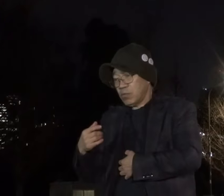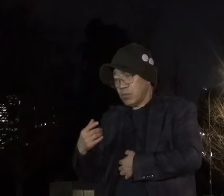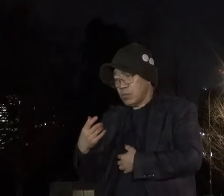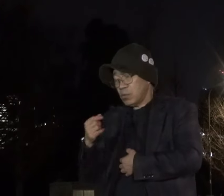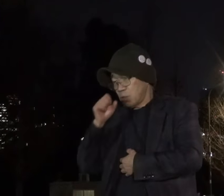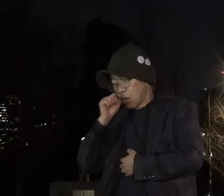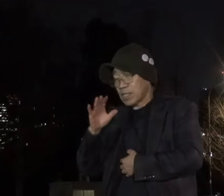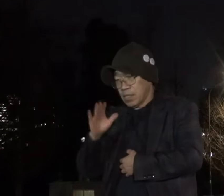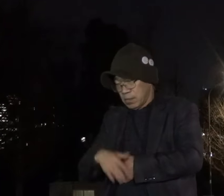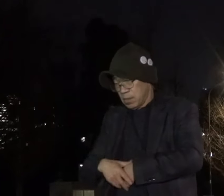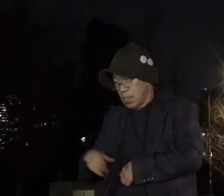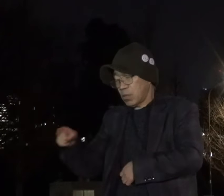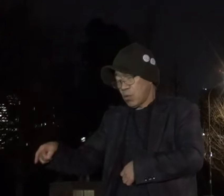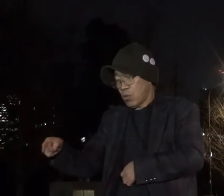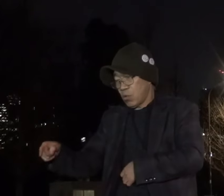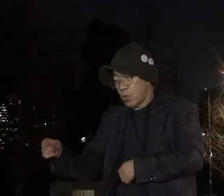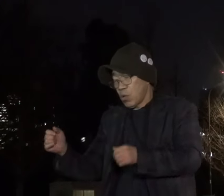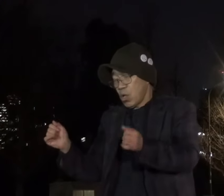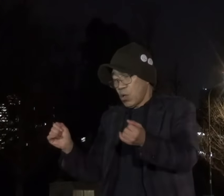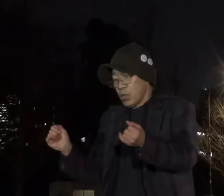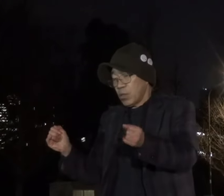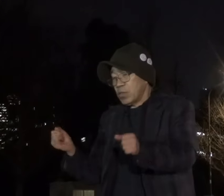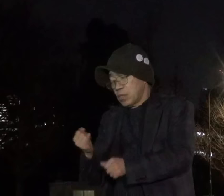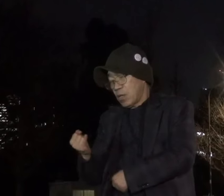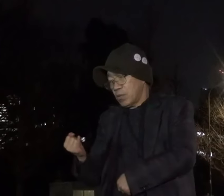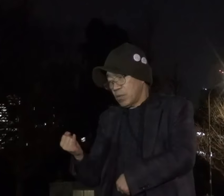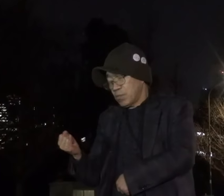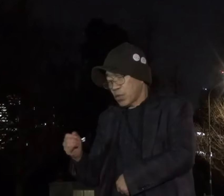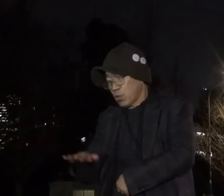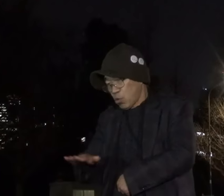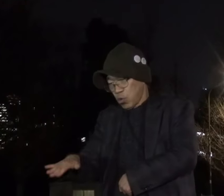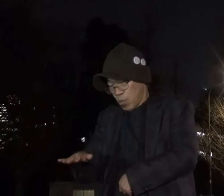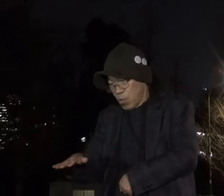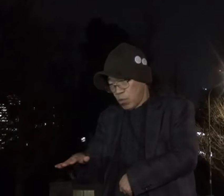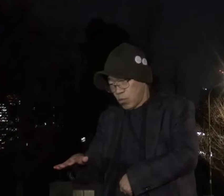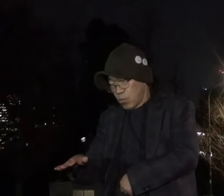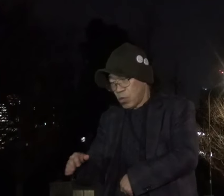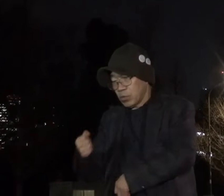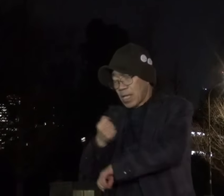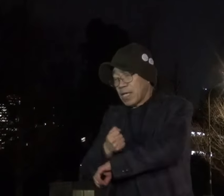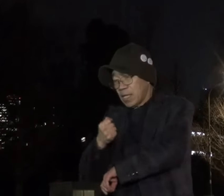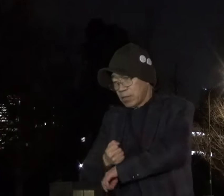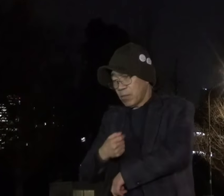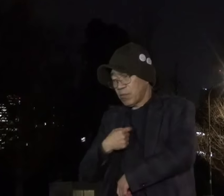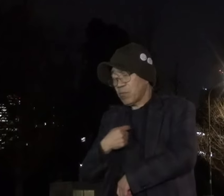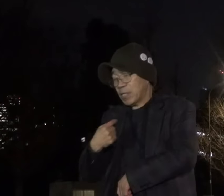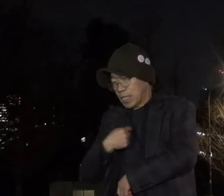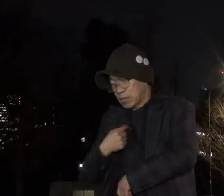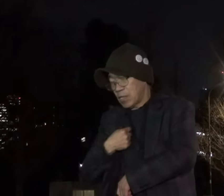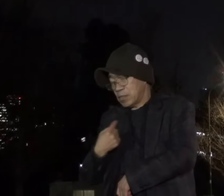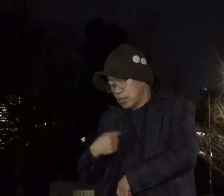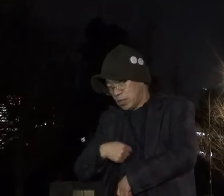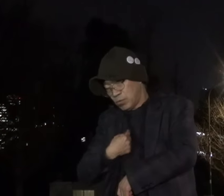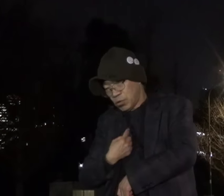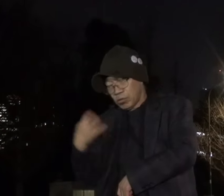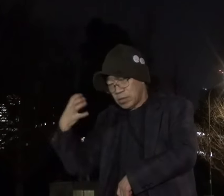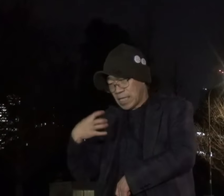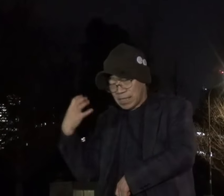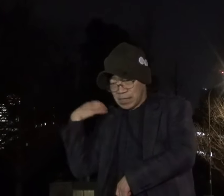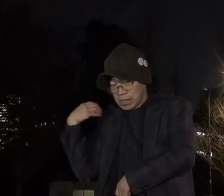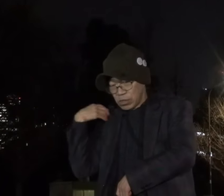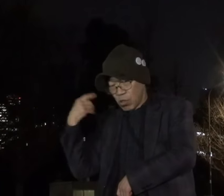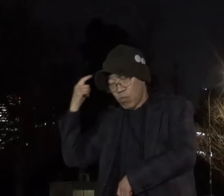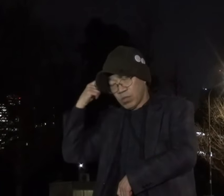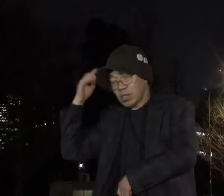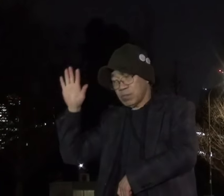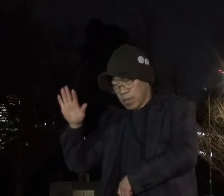ます。夫はそんなことあるわけないと言ってくれますが、私は本気で自分を責めてしまいます。お